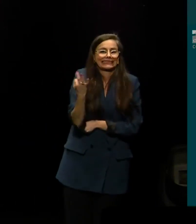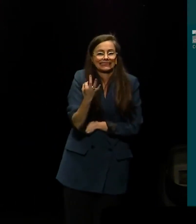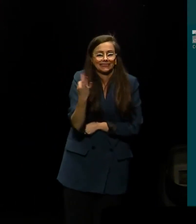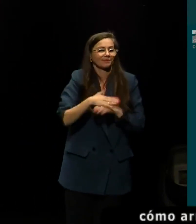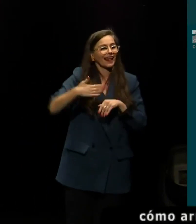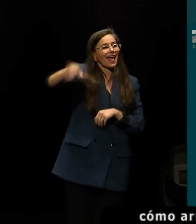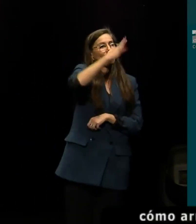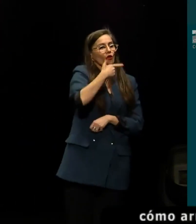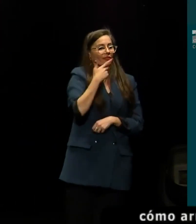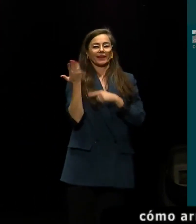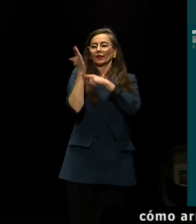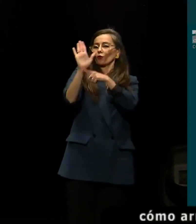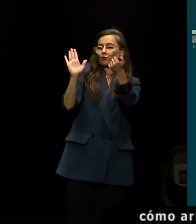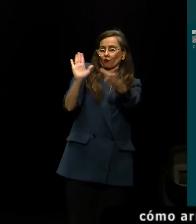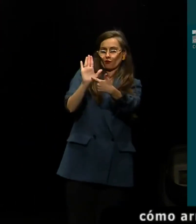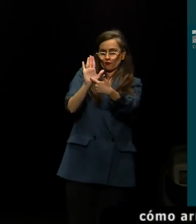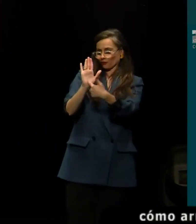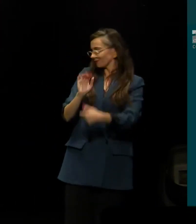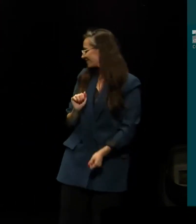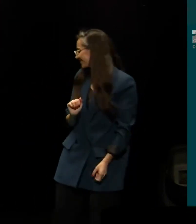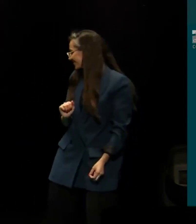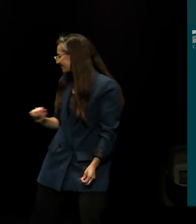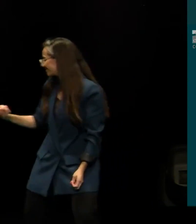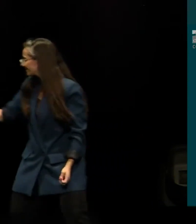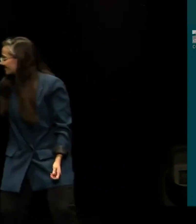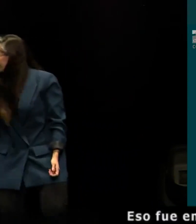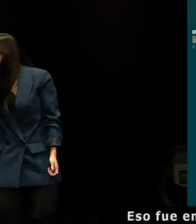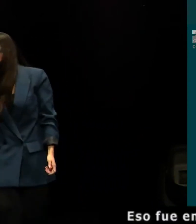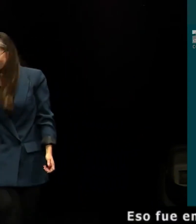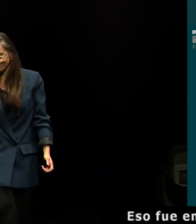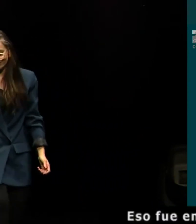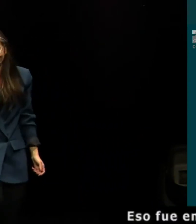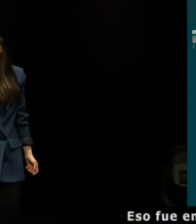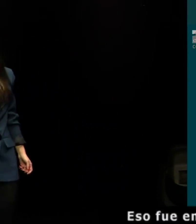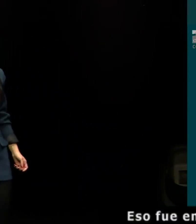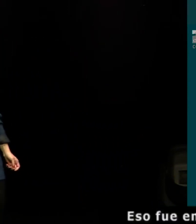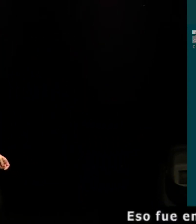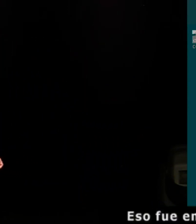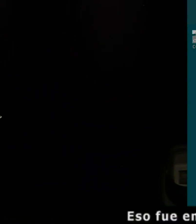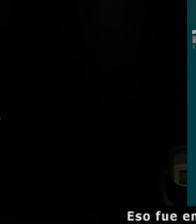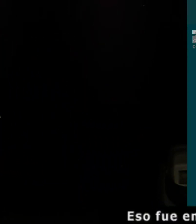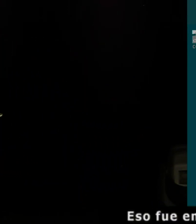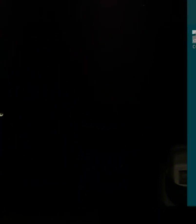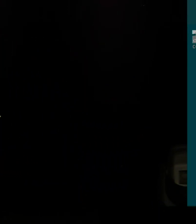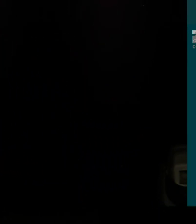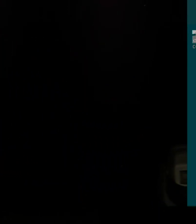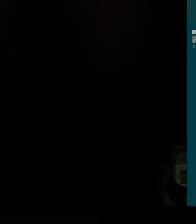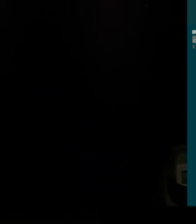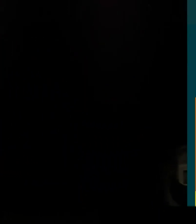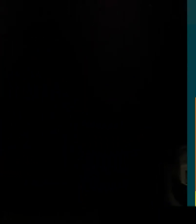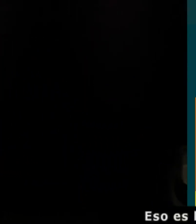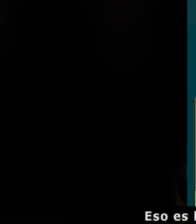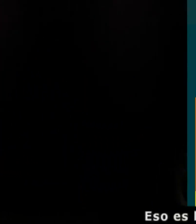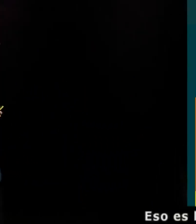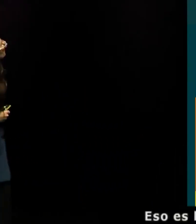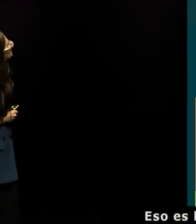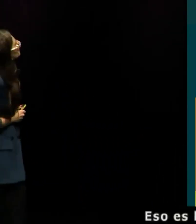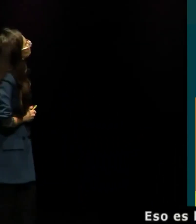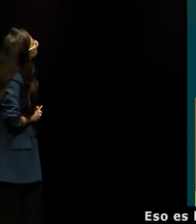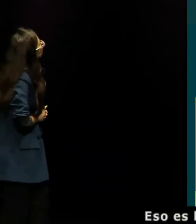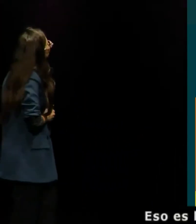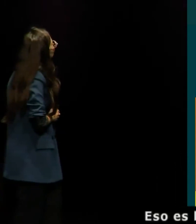gustaría trasladaros, ¿no? ¿Qué hemos hecho con estas dos personas expertas que nos han ayudado a hacer este